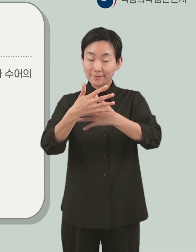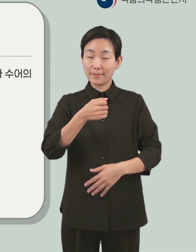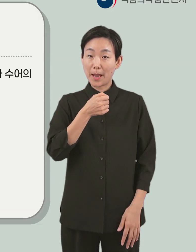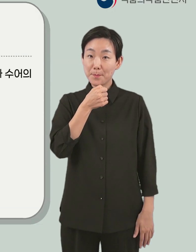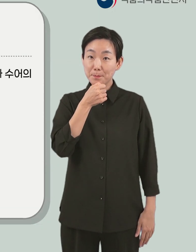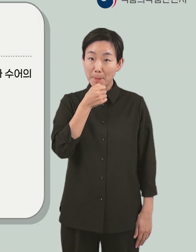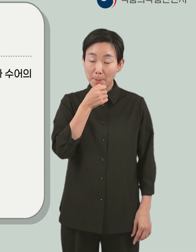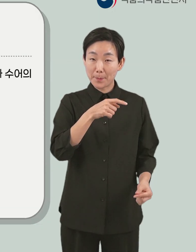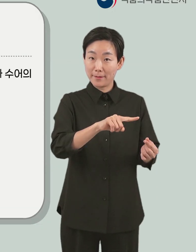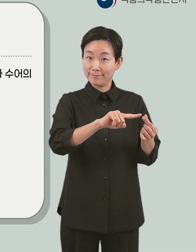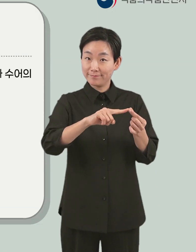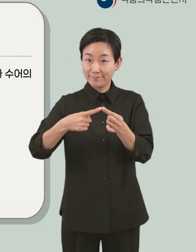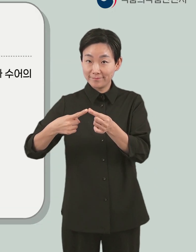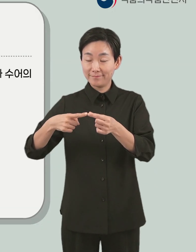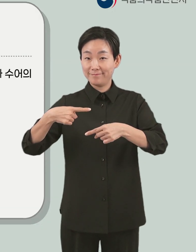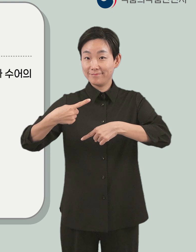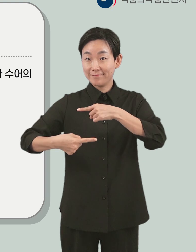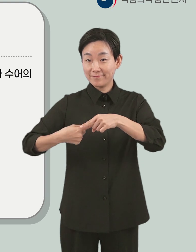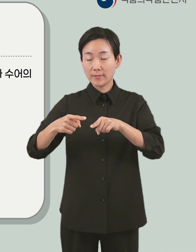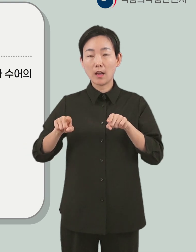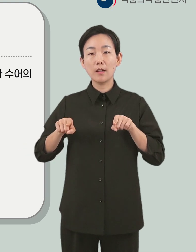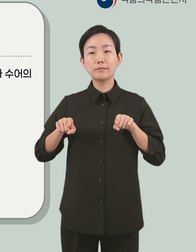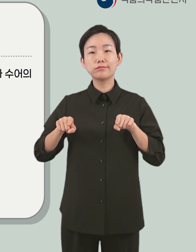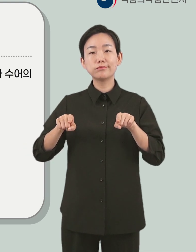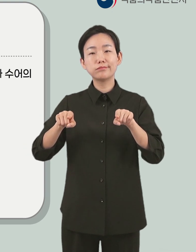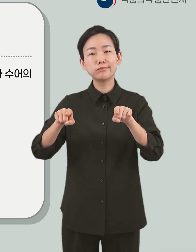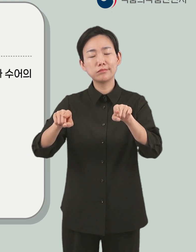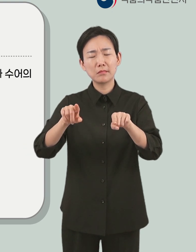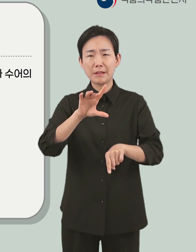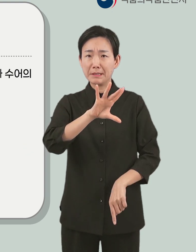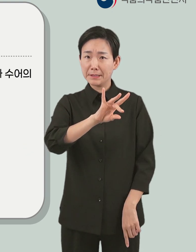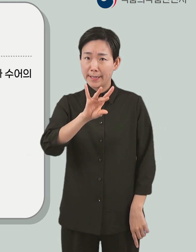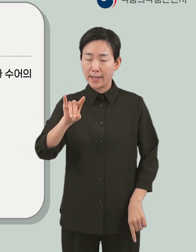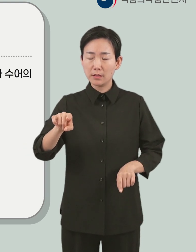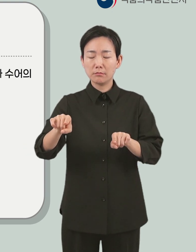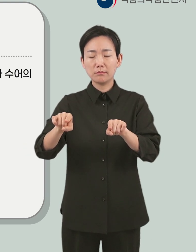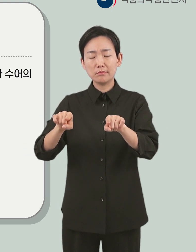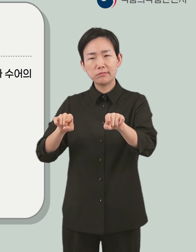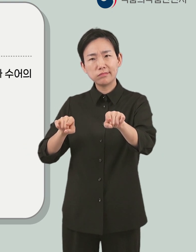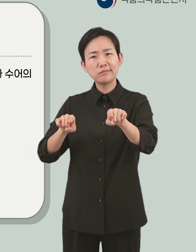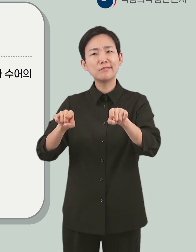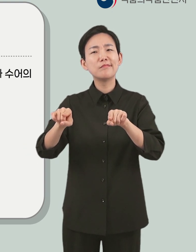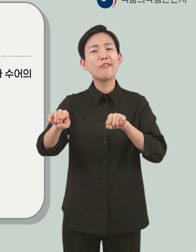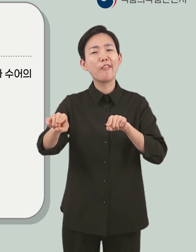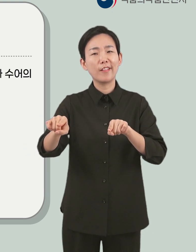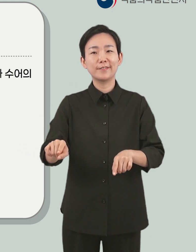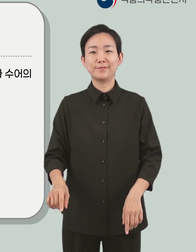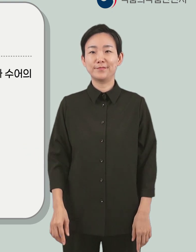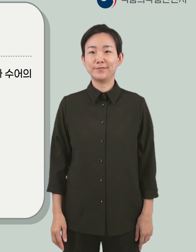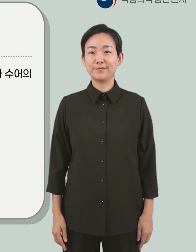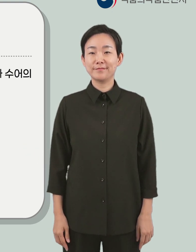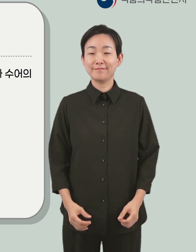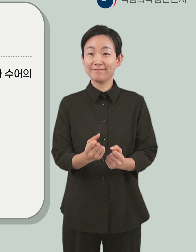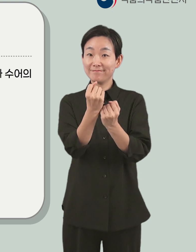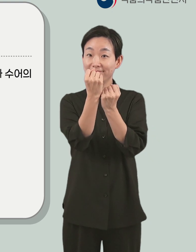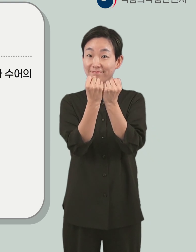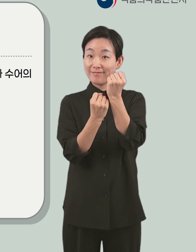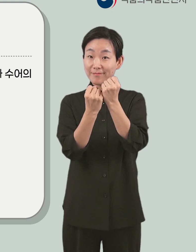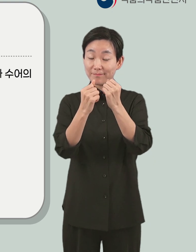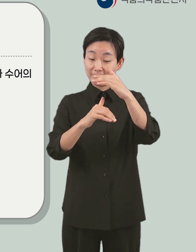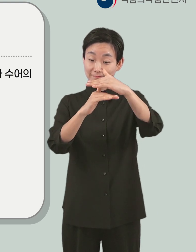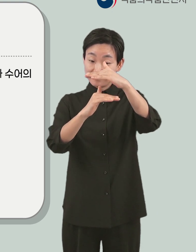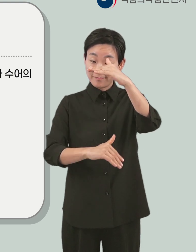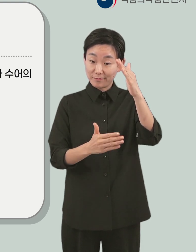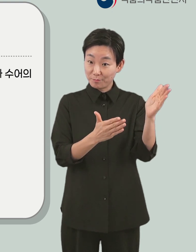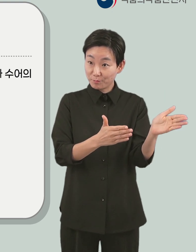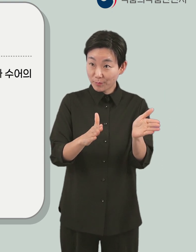안내. 이 영상은 자막, 음성, 수어로 안내하고 있으며 때때로 음성과 수어의 진행 속도 간의 차이가 있을 수